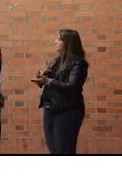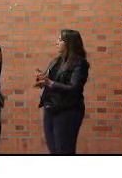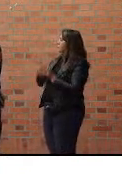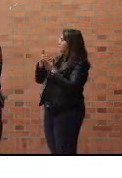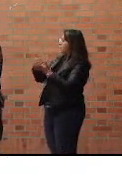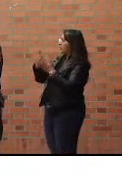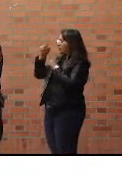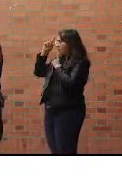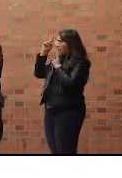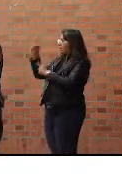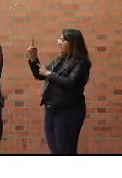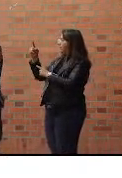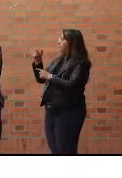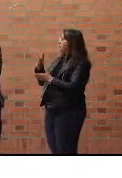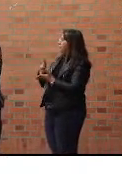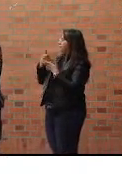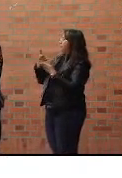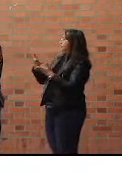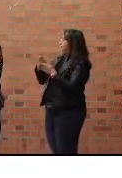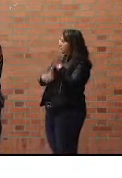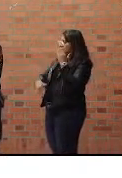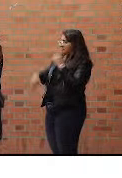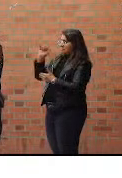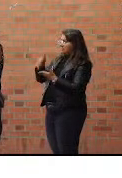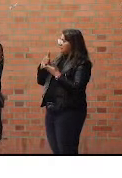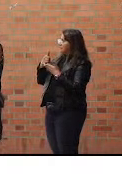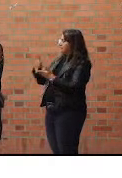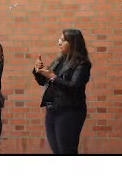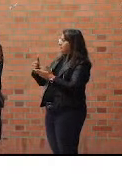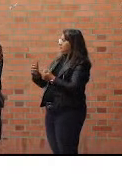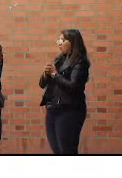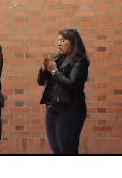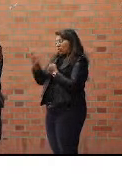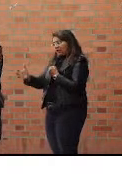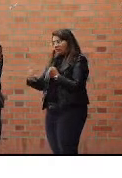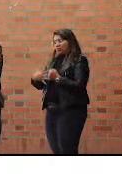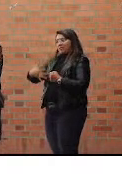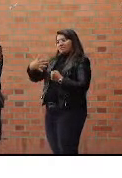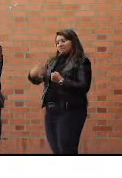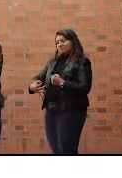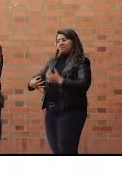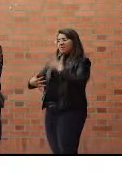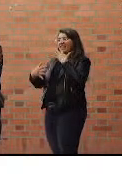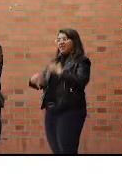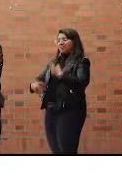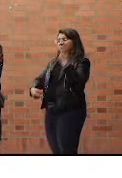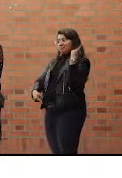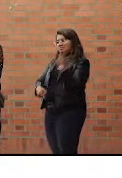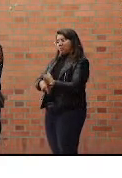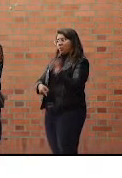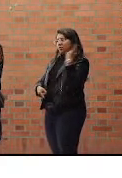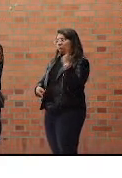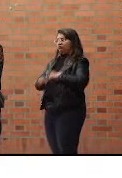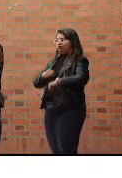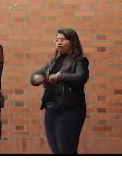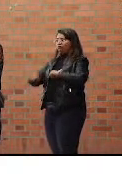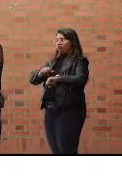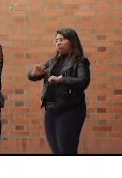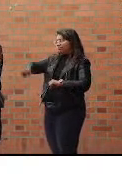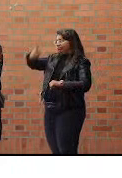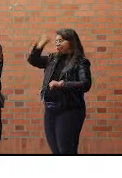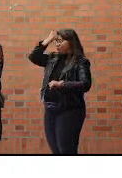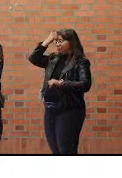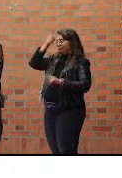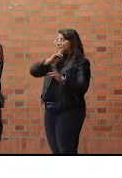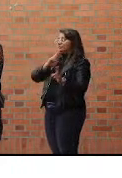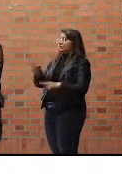original creo además que es un premio honesto Y por supuesto movido profundamente por el